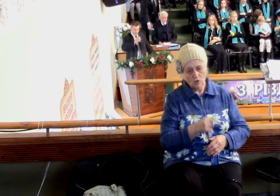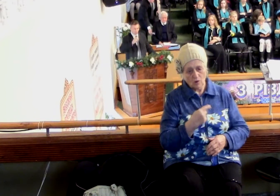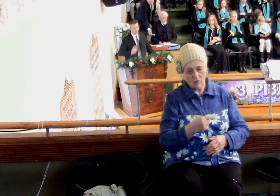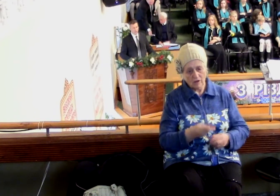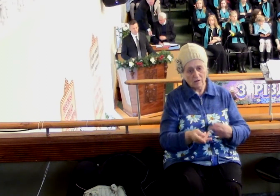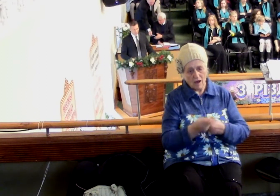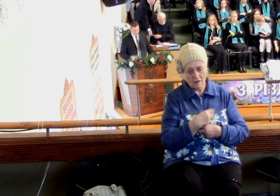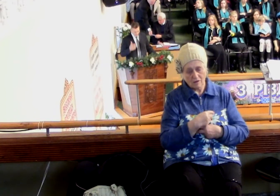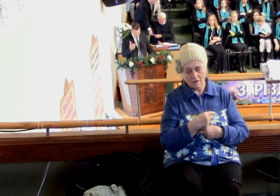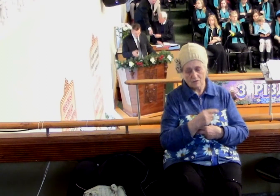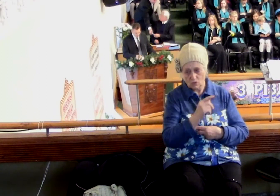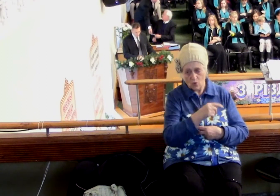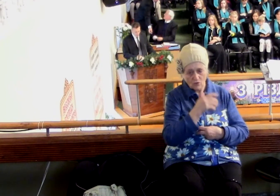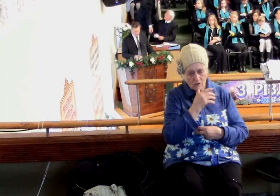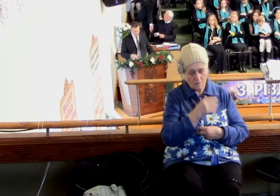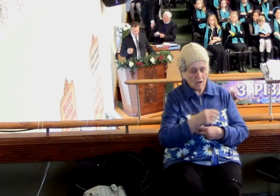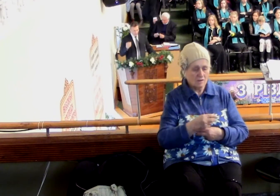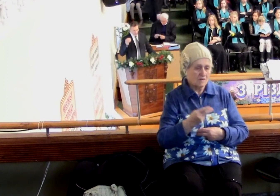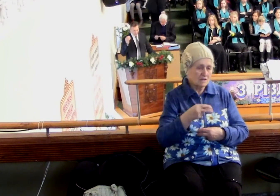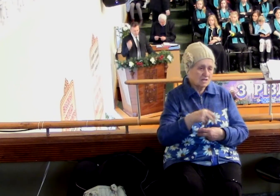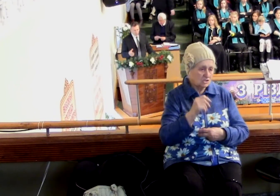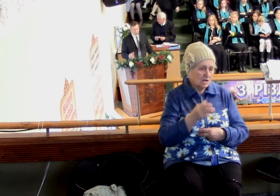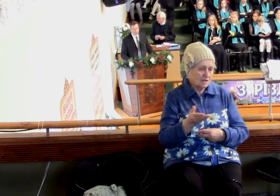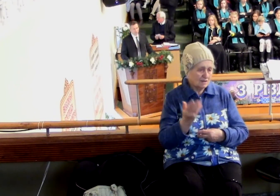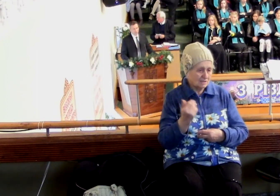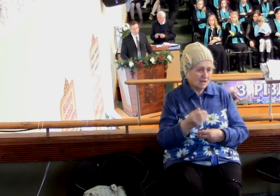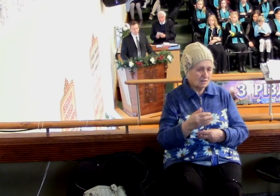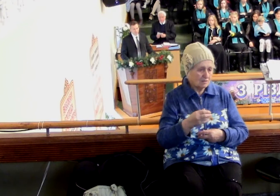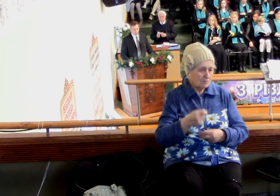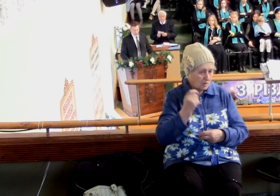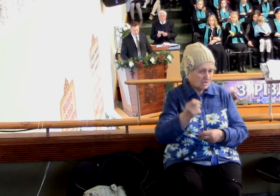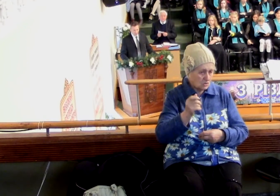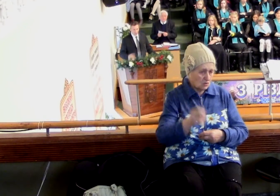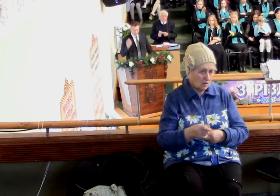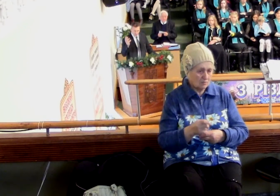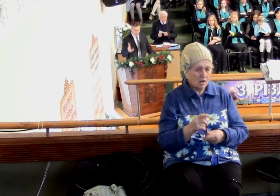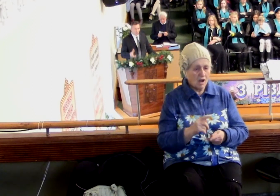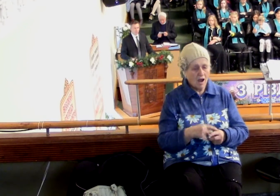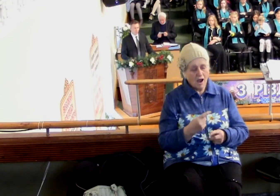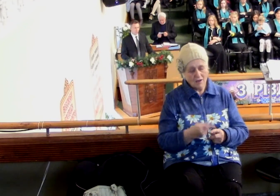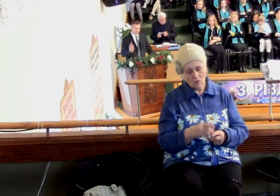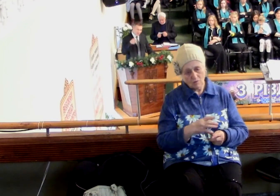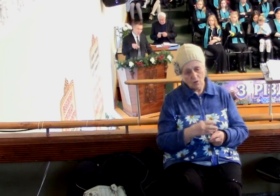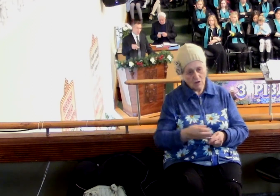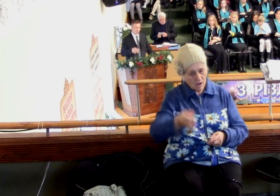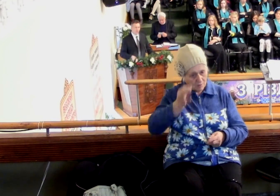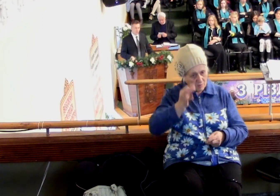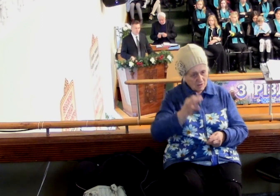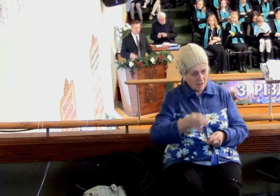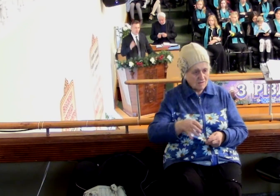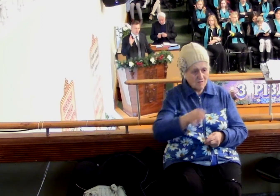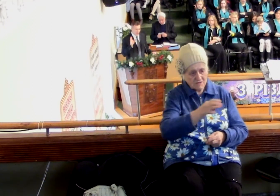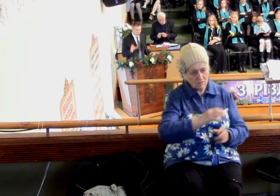ангел пастухам, Рождество, это напоминание было всему миру, как и